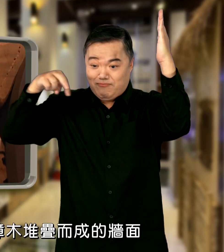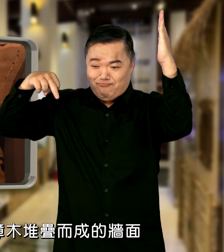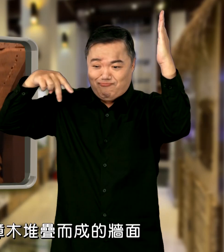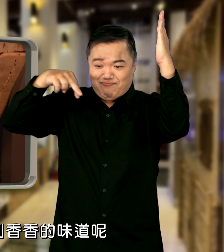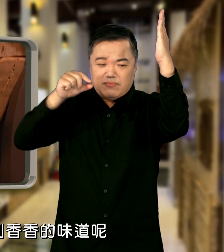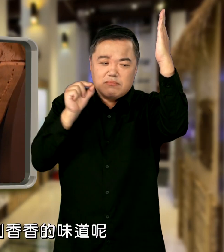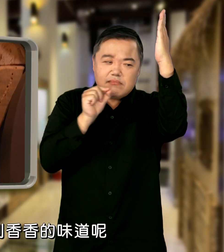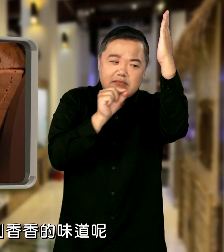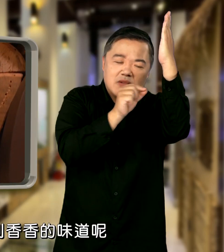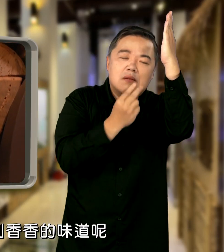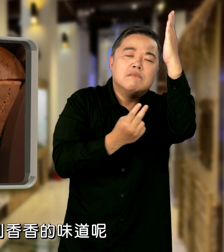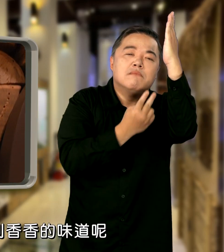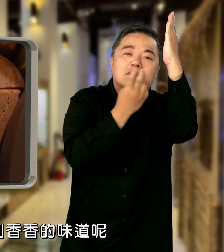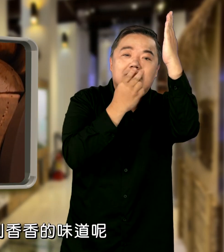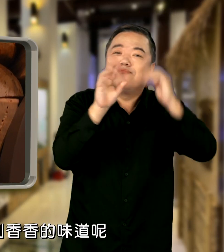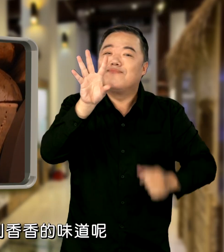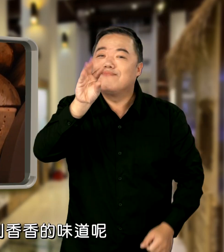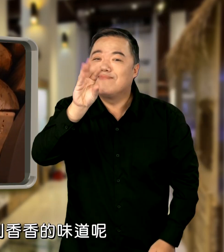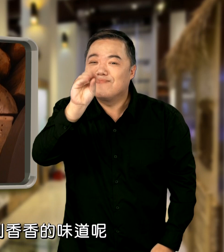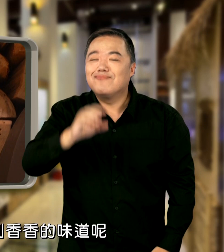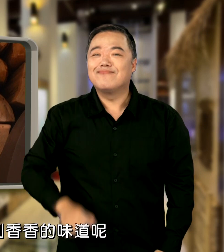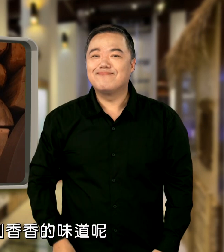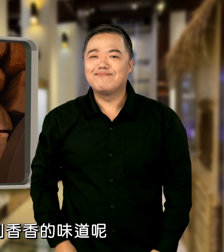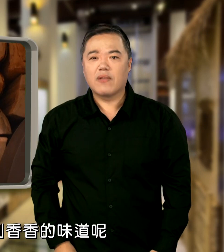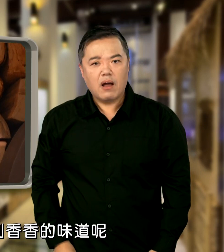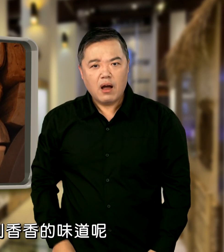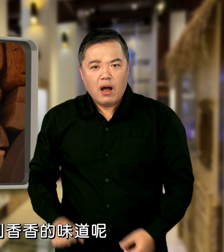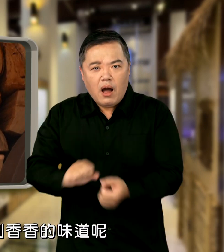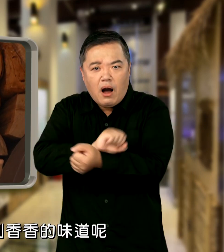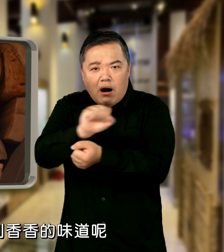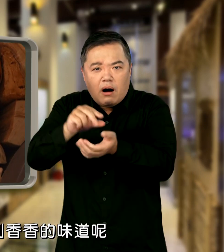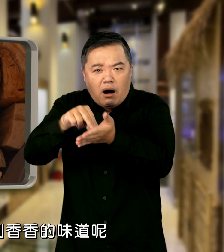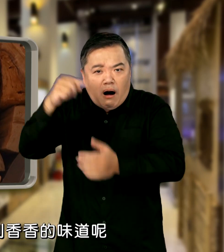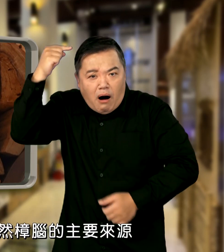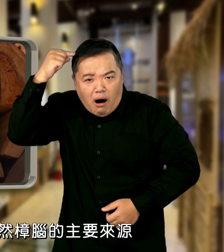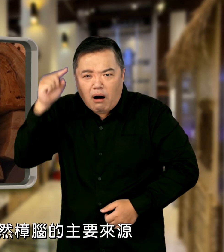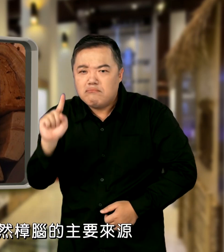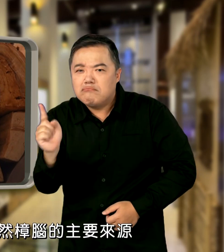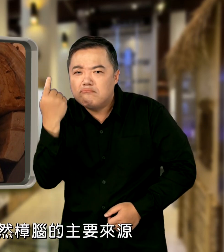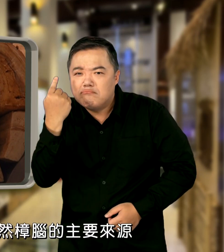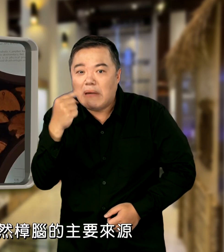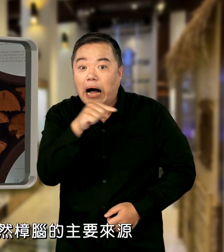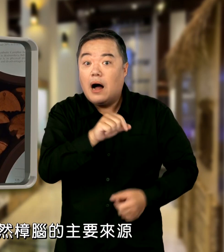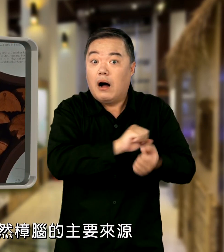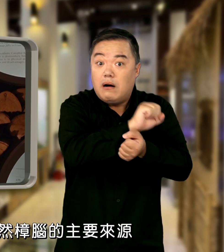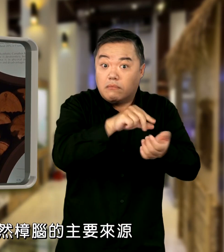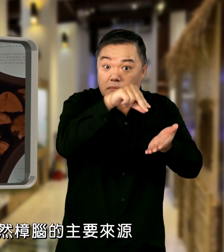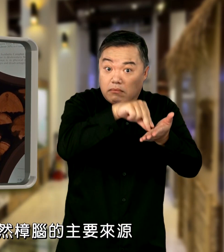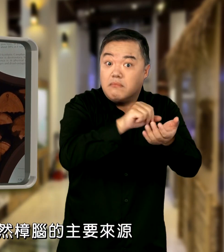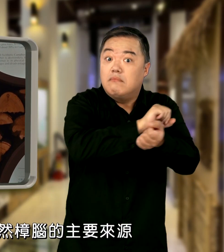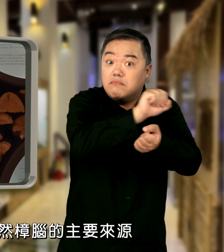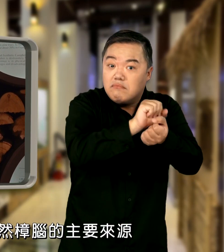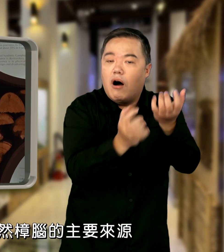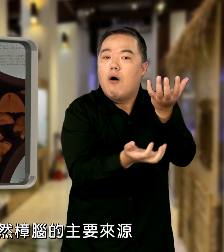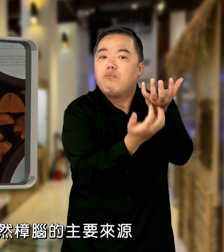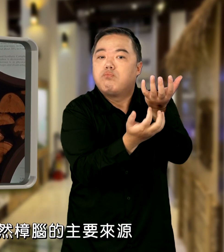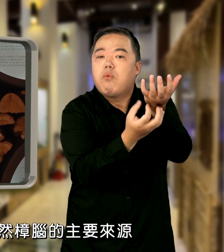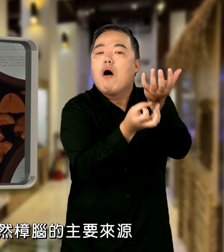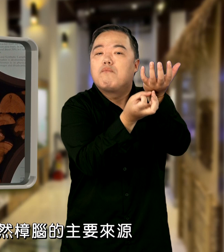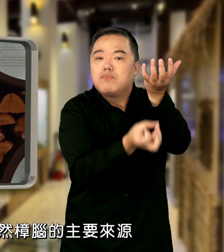有没有闻到香香的味道呢？樟木是生产天然樟脑的主要来源，